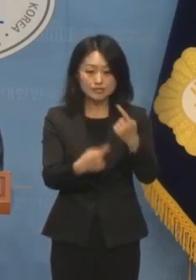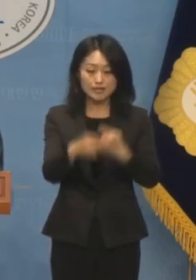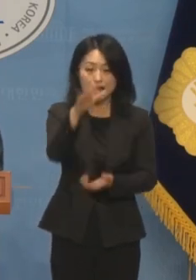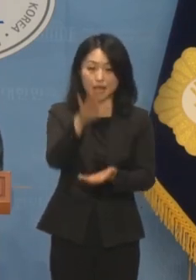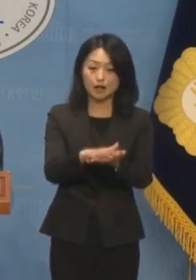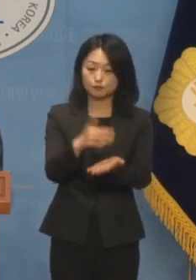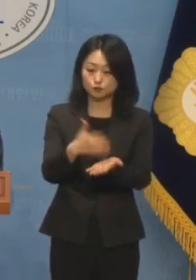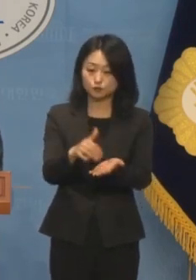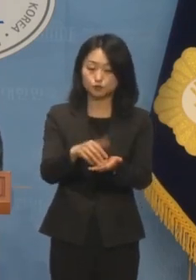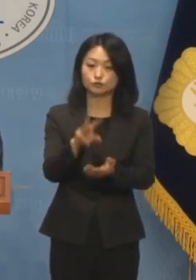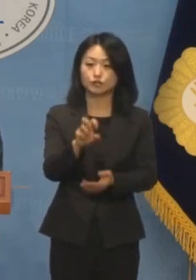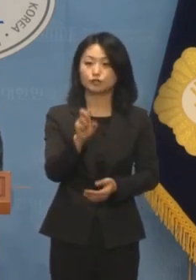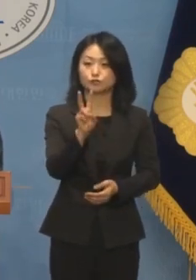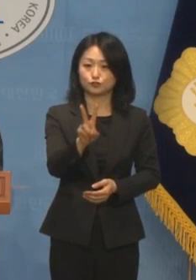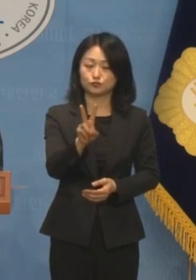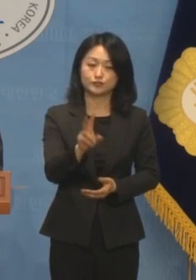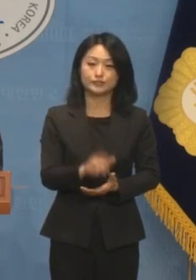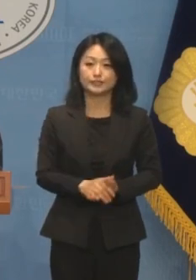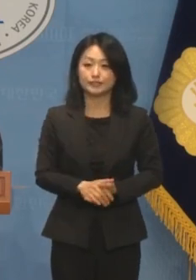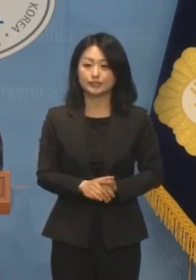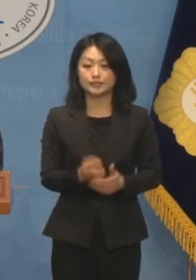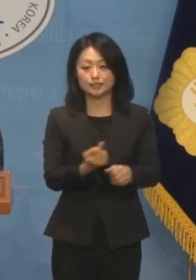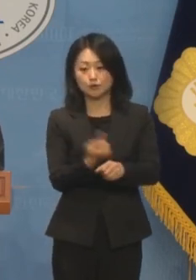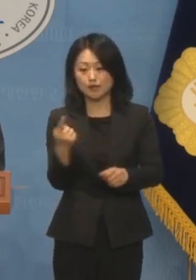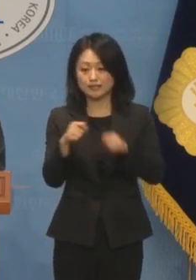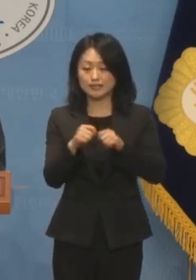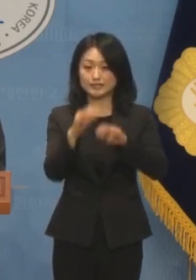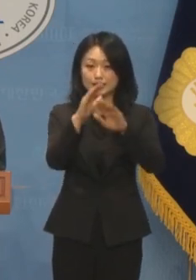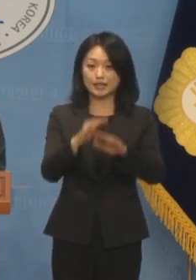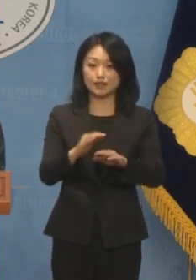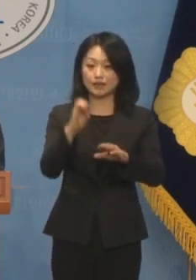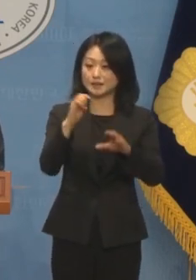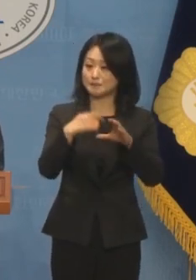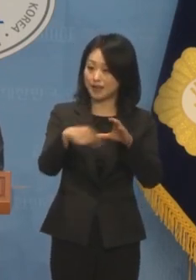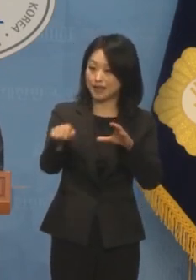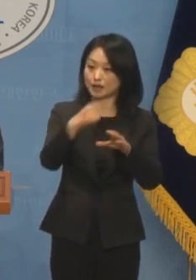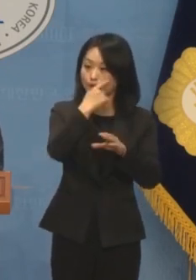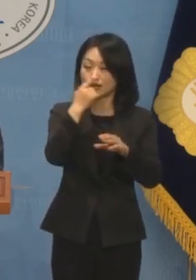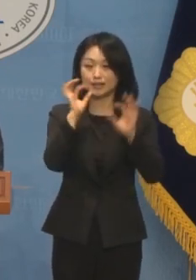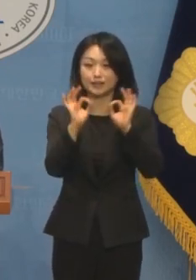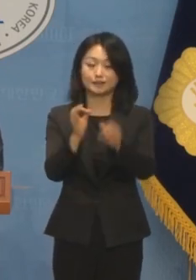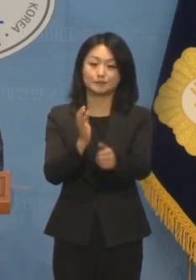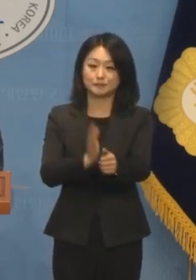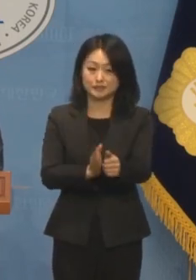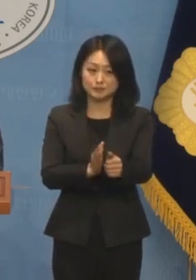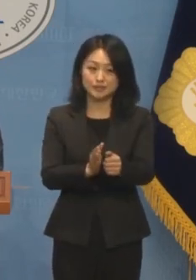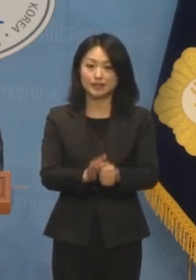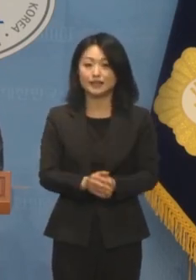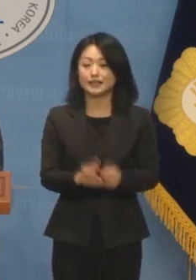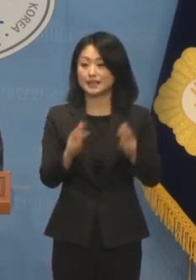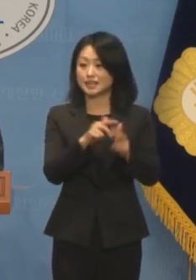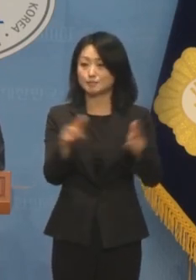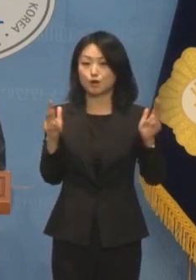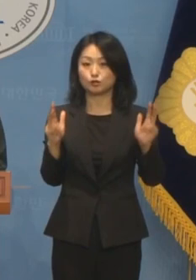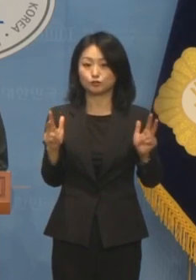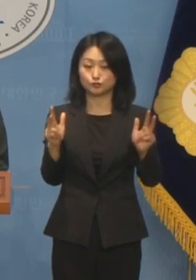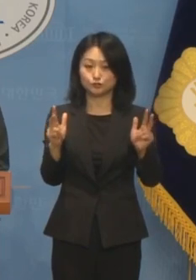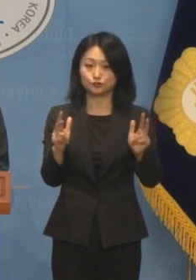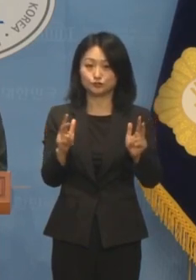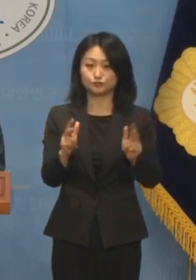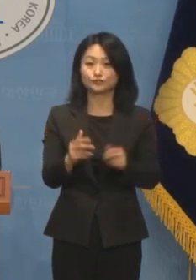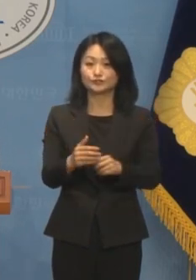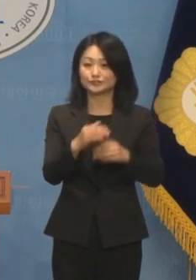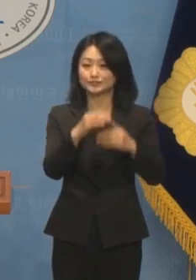총 32건입니다. 기타 상세한 사항은 이메일을 참고해 주시기 바랍니다. 이상으로 이번 주 정리의 브리핑을